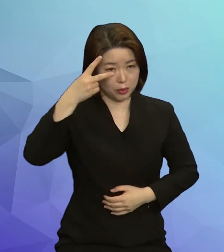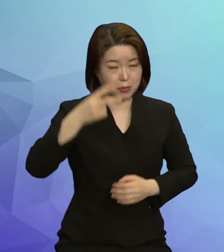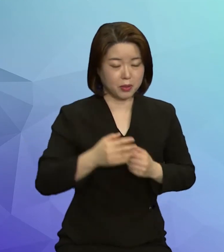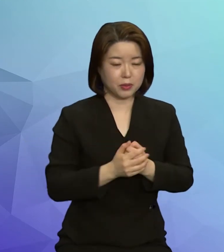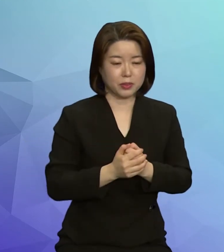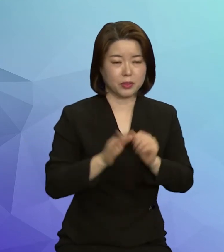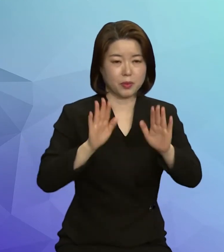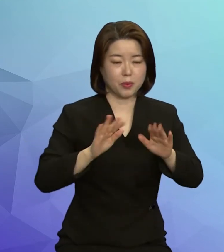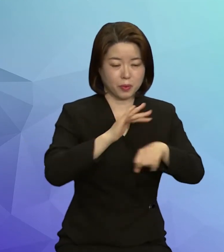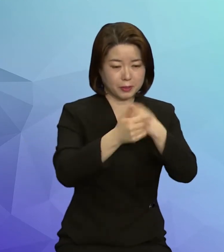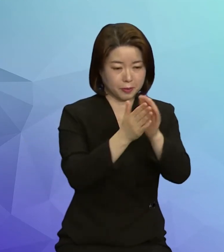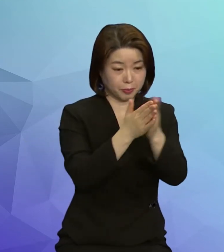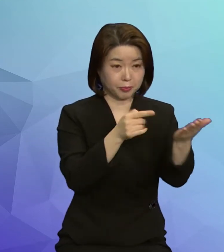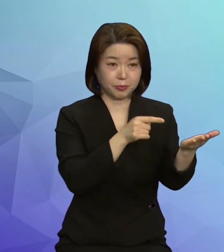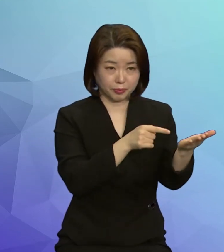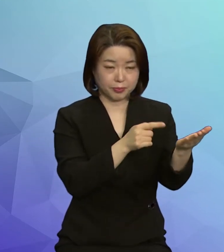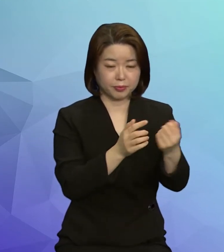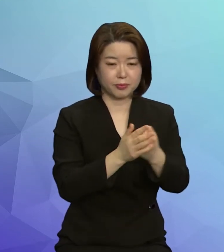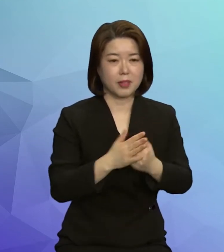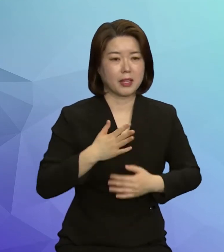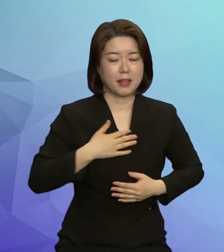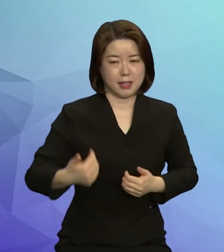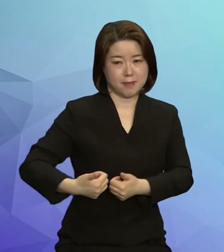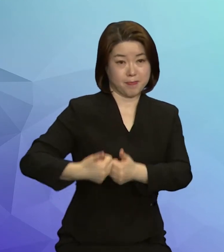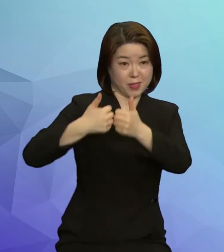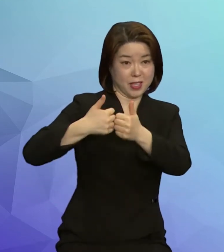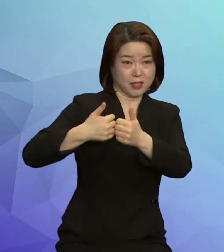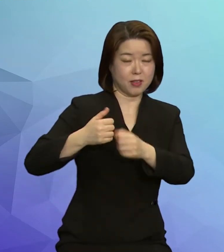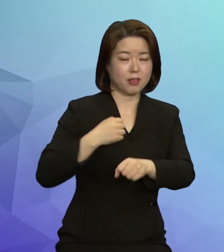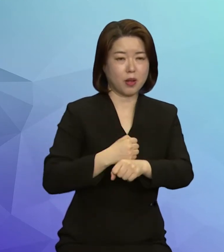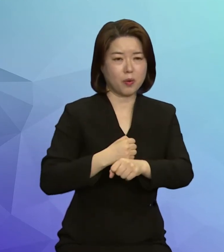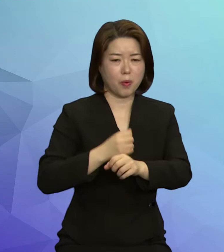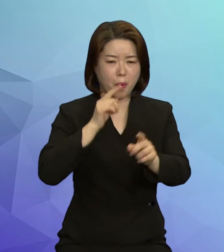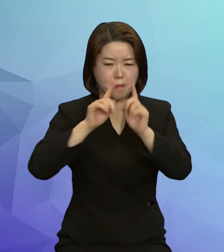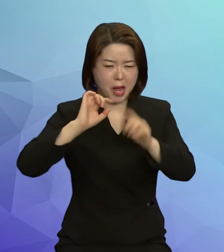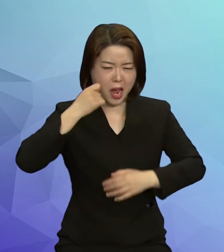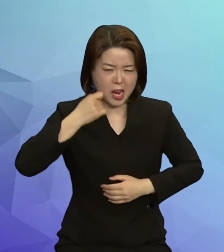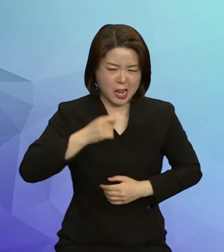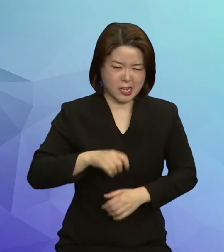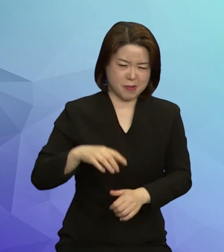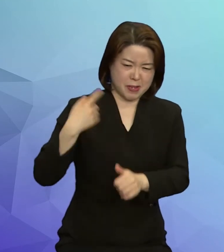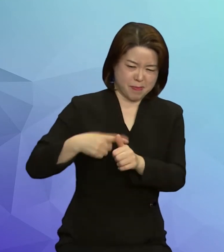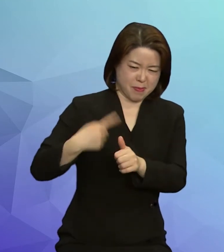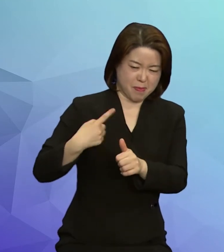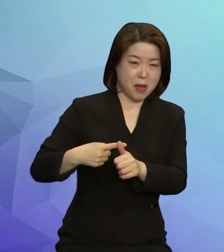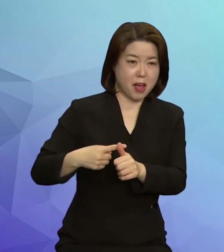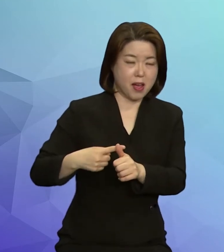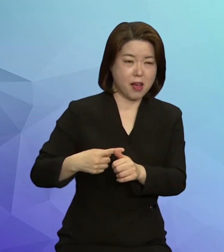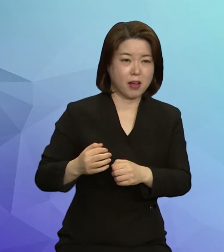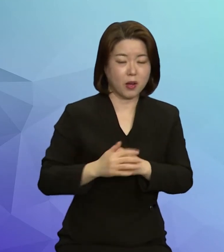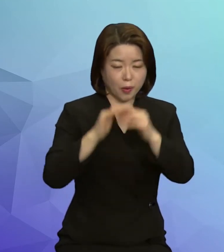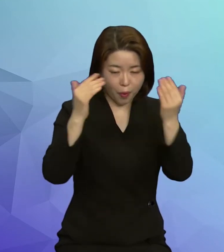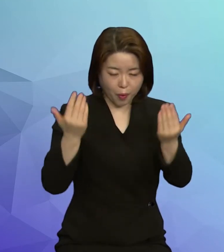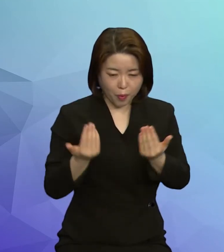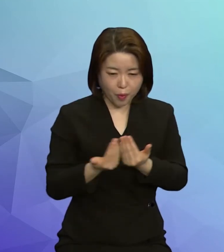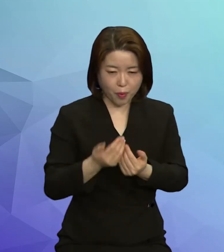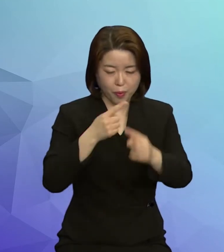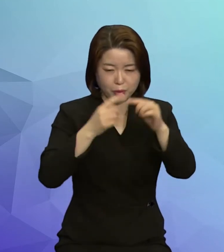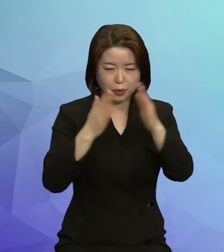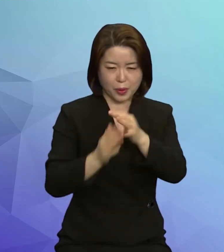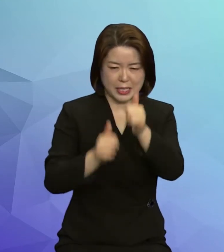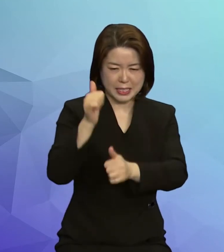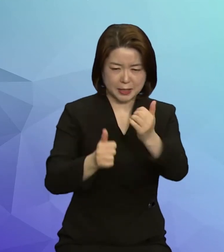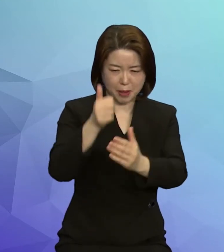사도 바울은 오늘 본문에서 자기를 대적하고 말할 수 없이 비난하고 온